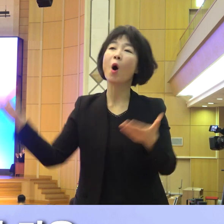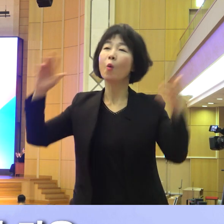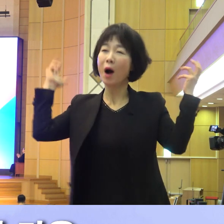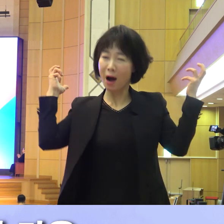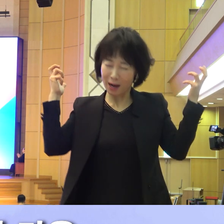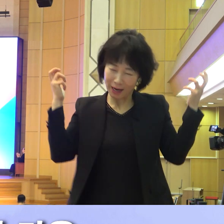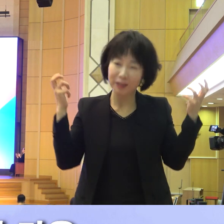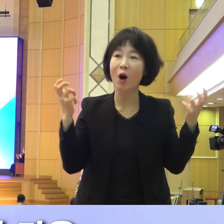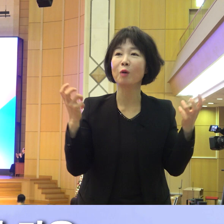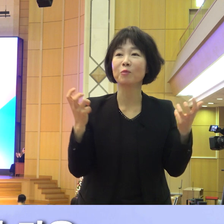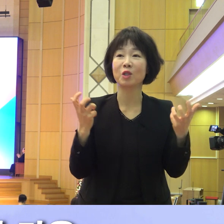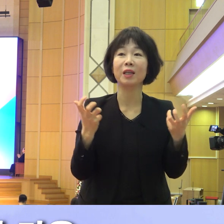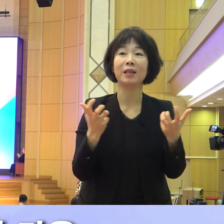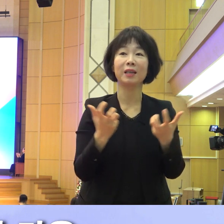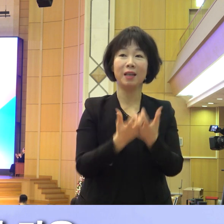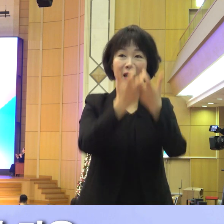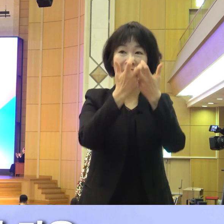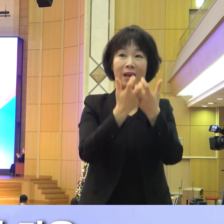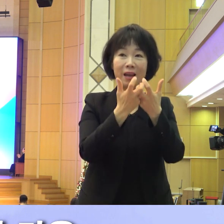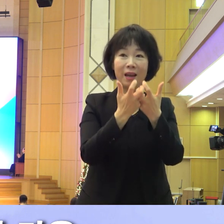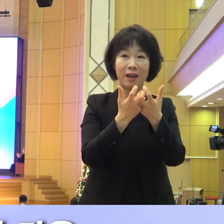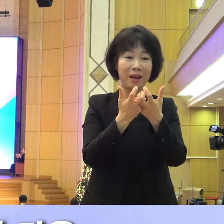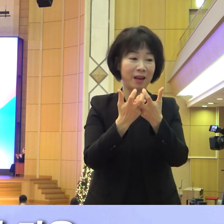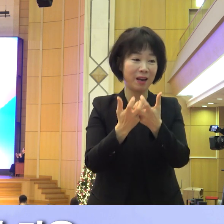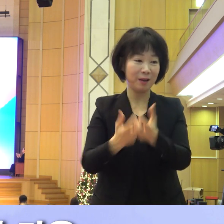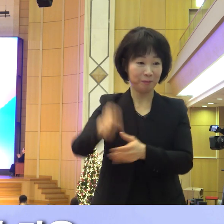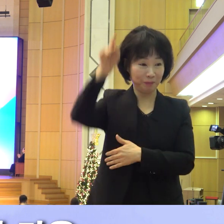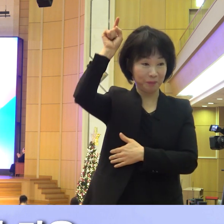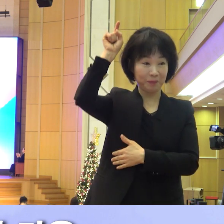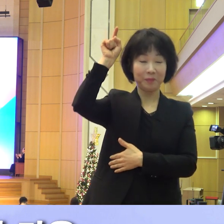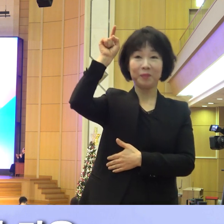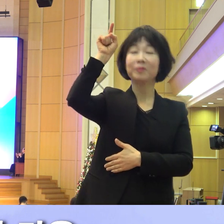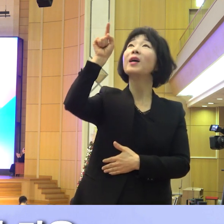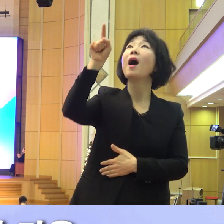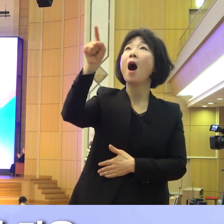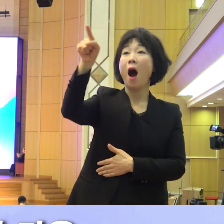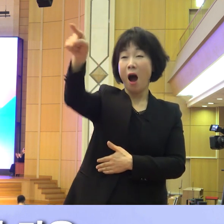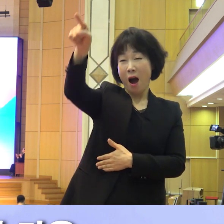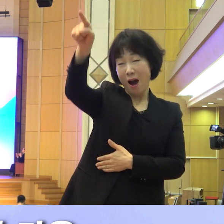같은 평화가 넘치네. 저 바다보다도